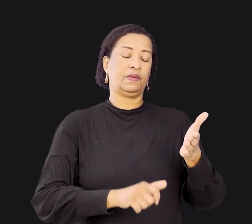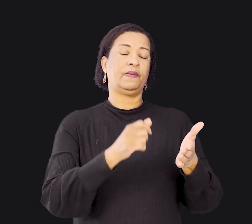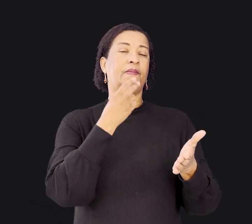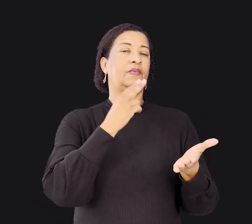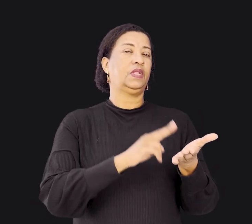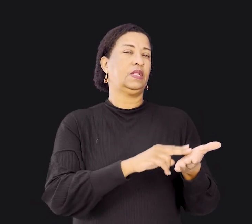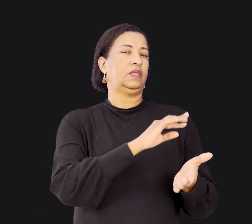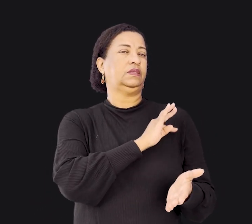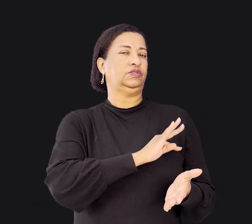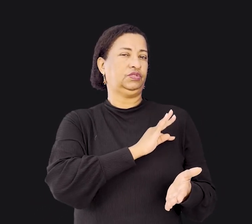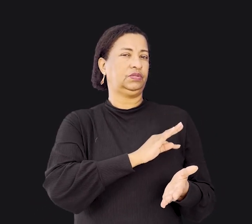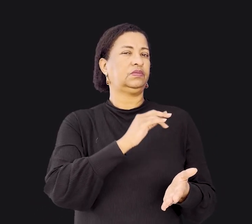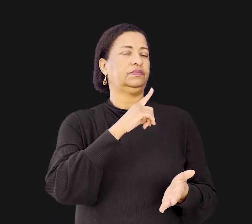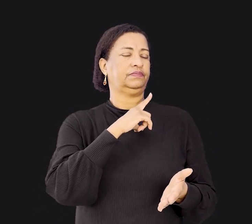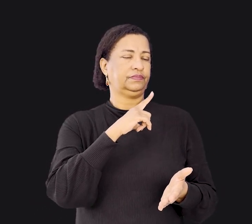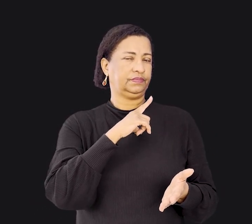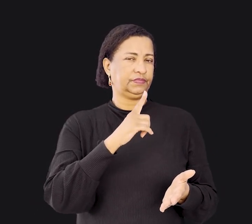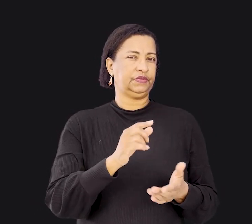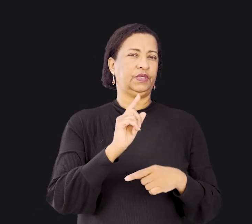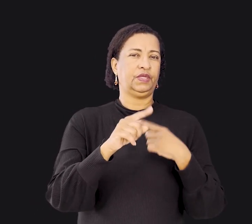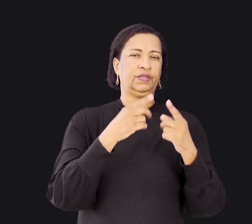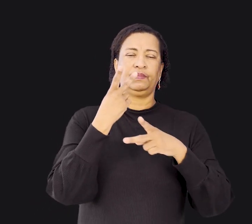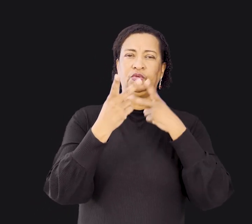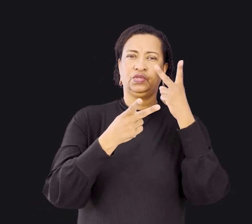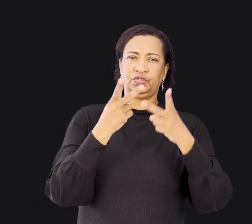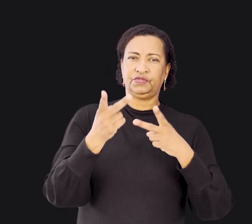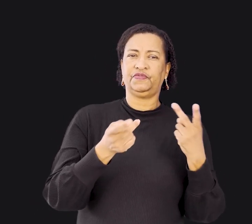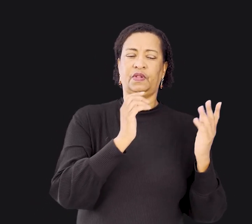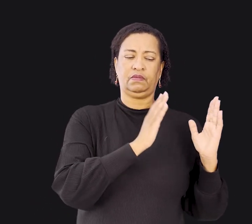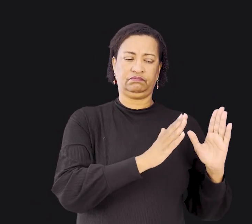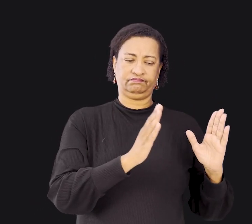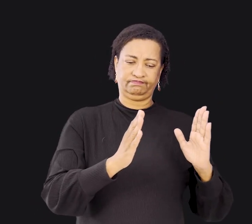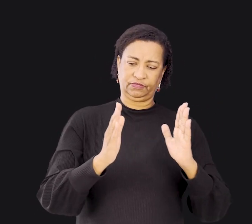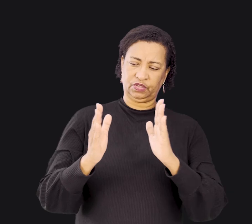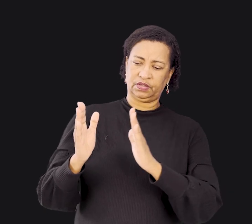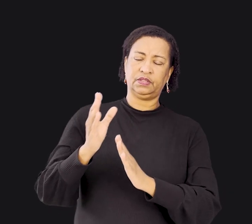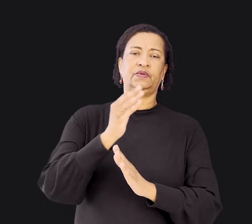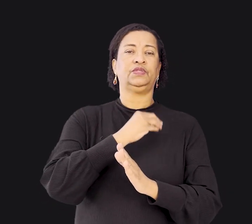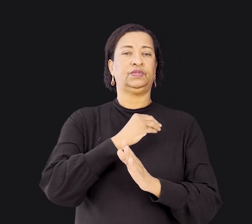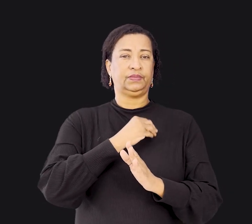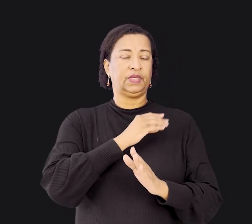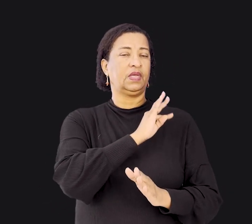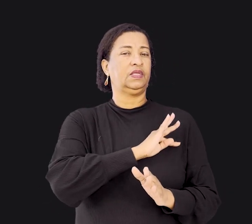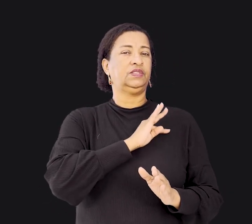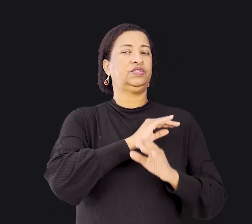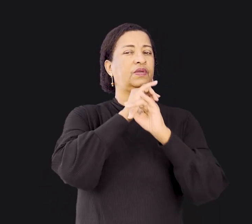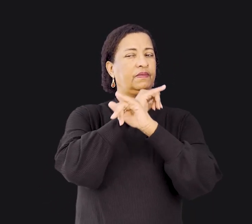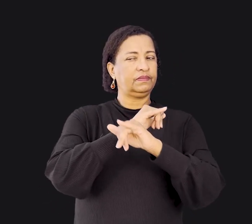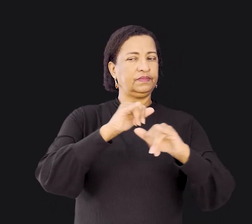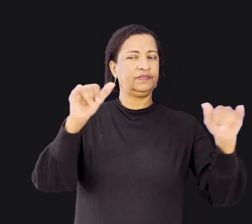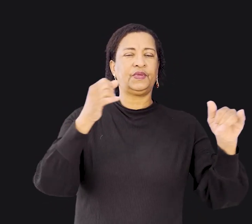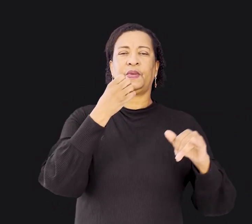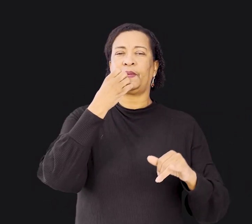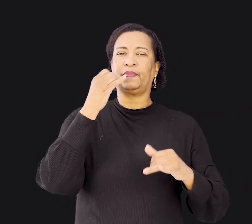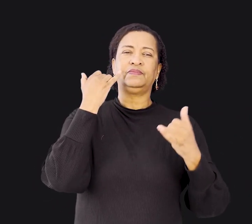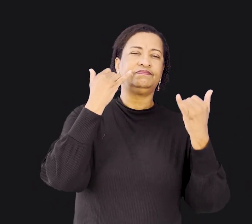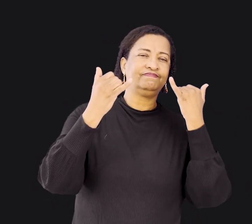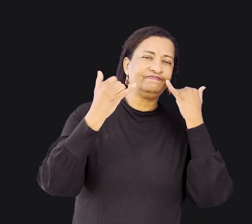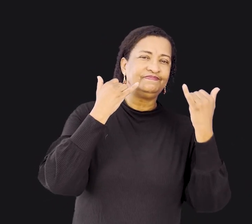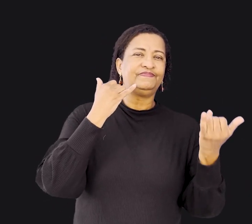Tiago. Depois de falar sobre a fonte e a sequência do pecado, Tiago anuncia as boas novas sobre a fonte e a